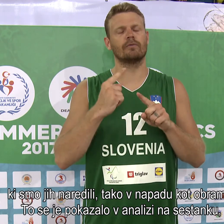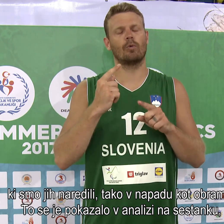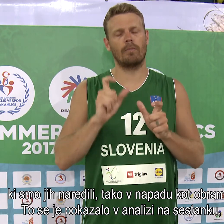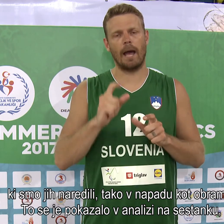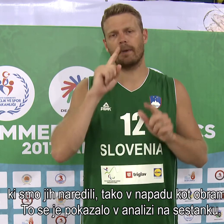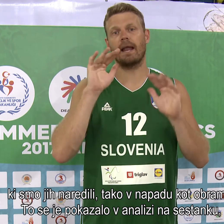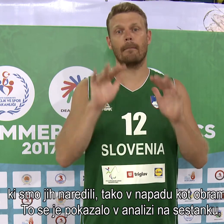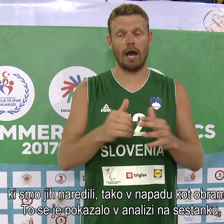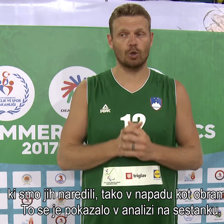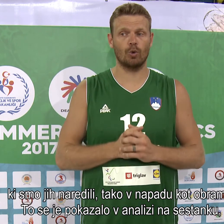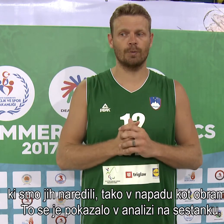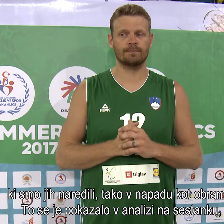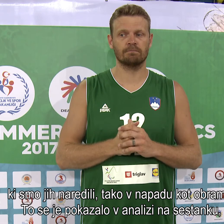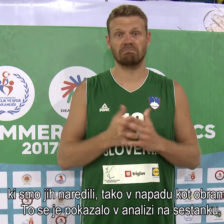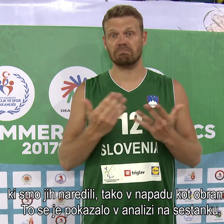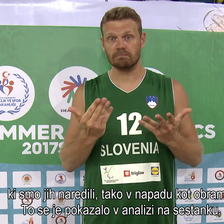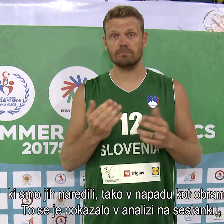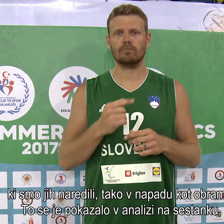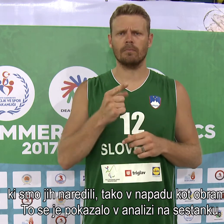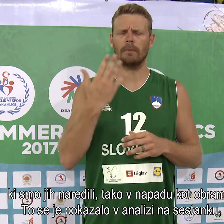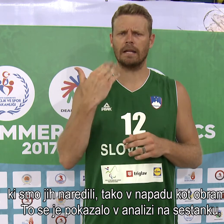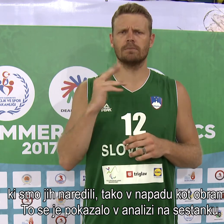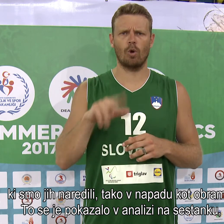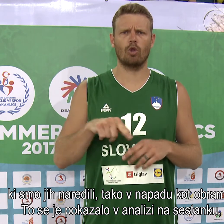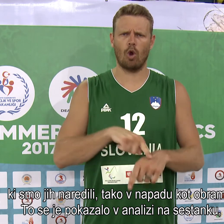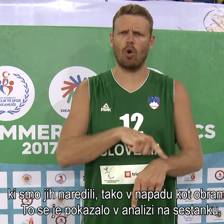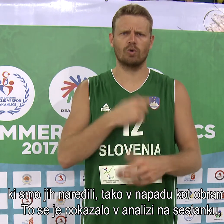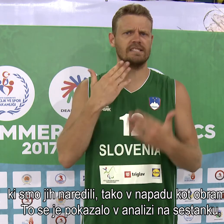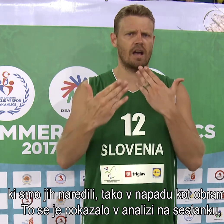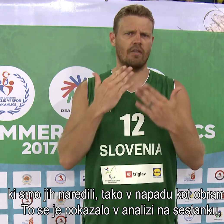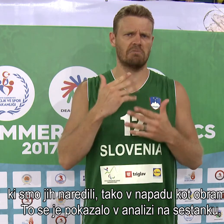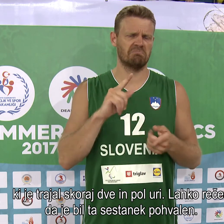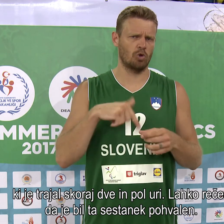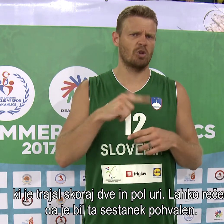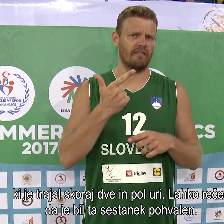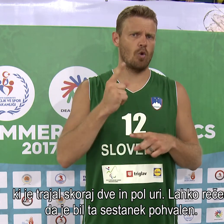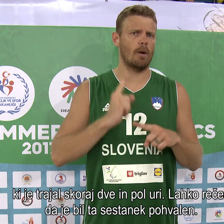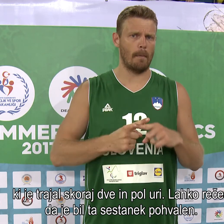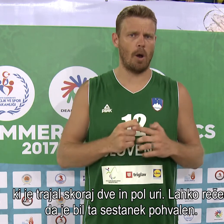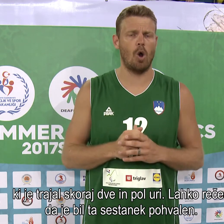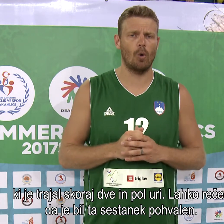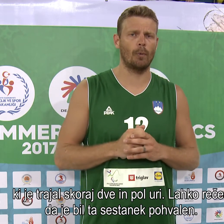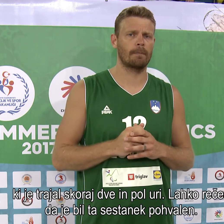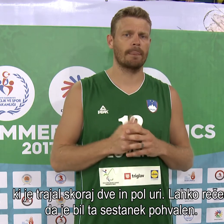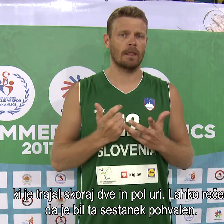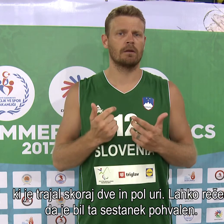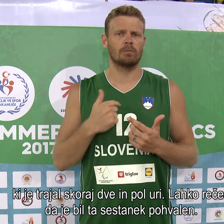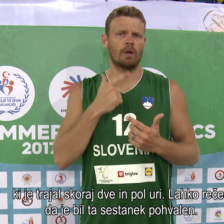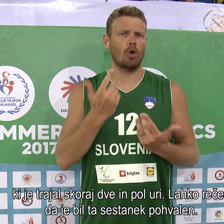jih opazili, tako v napadu kot v obrambi. Ta analiza je pokazala dolg sestanek, ki je trajal skoraj 2 ure in